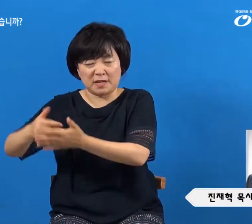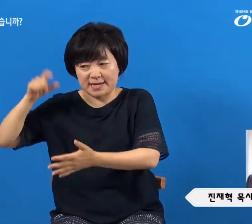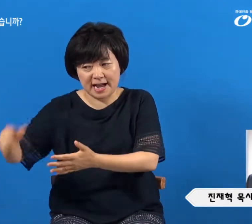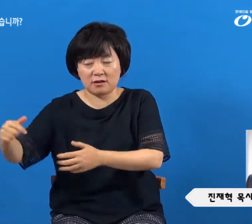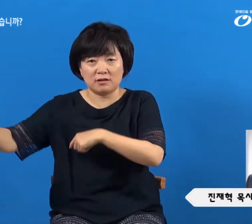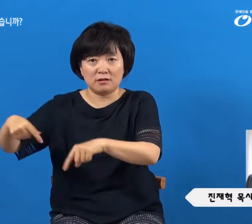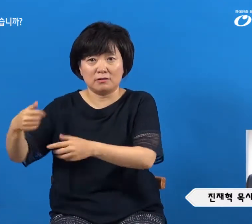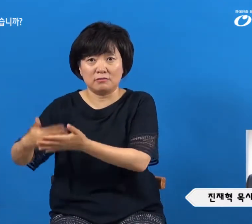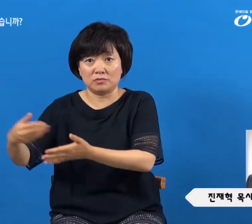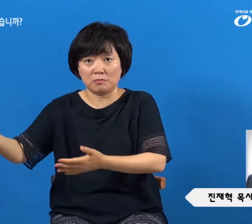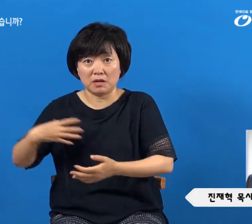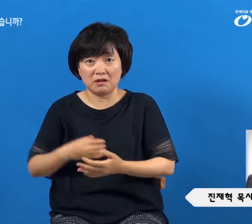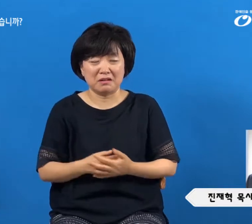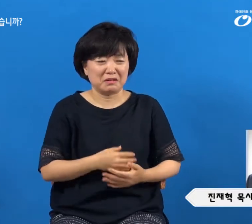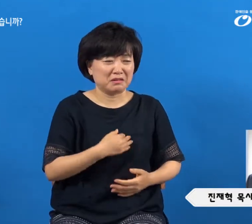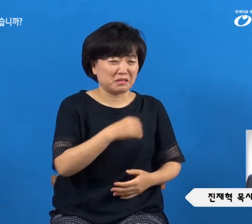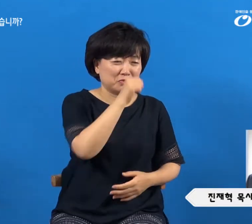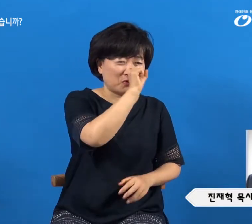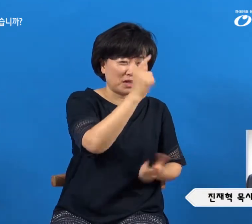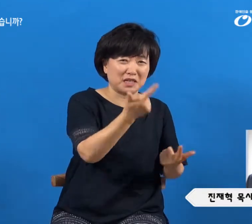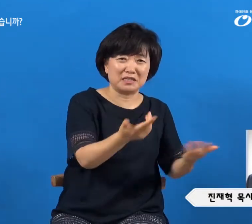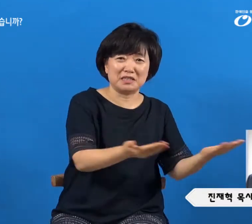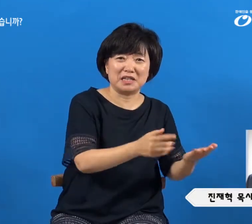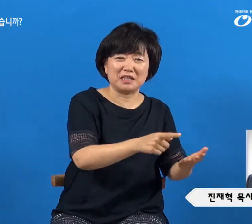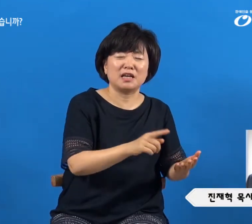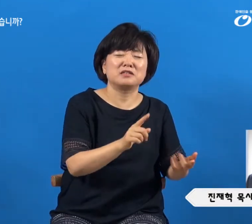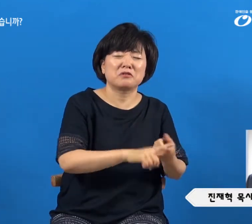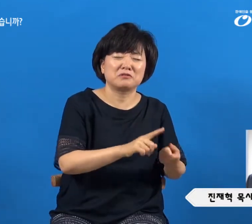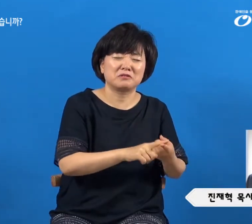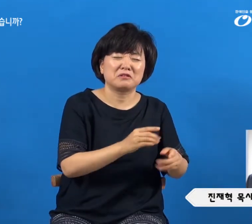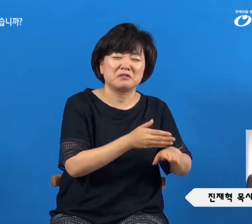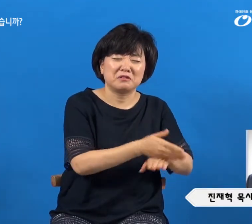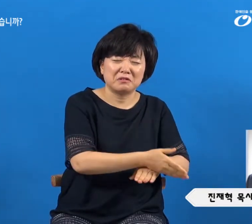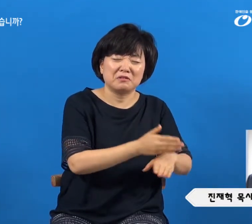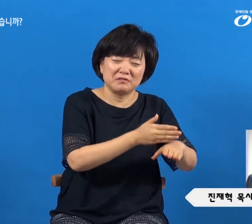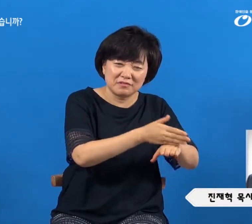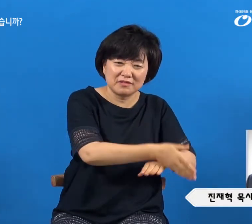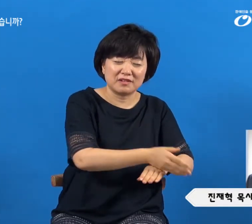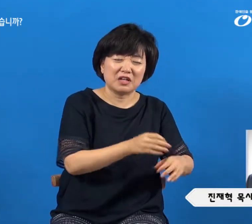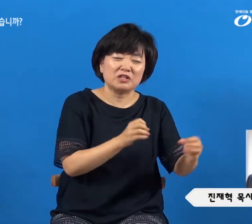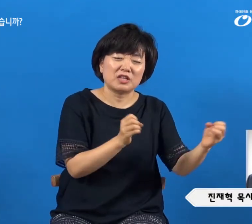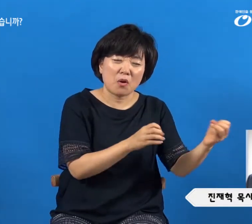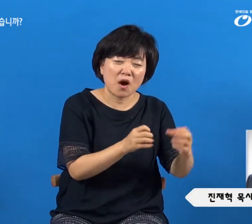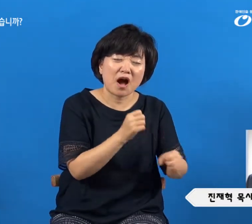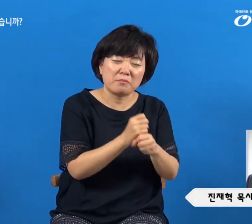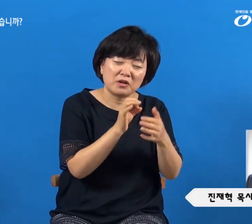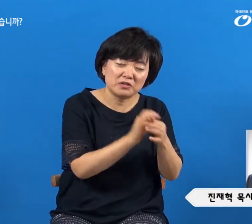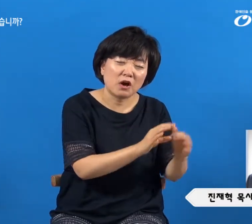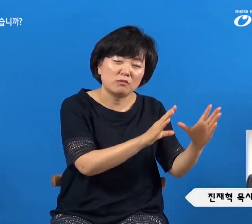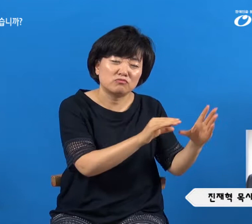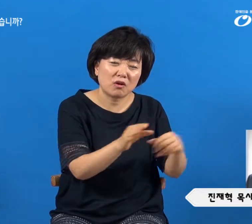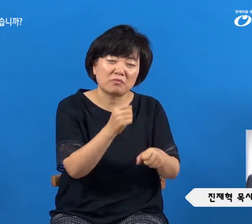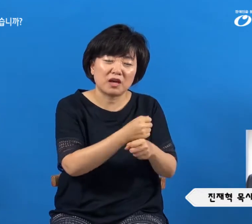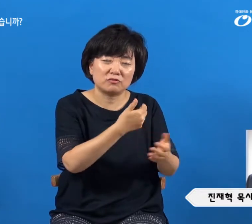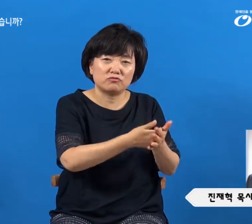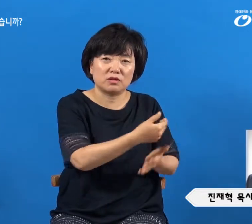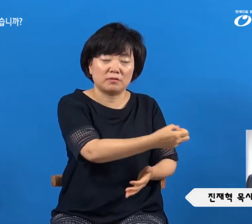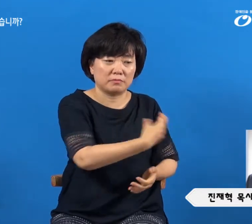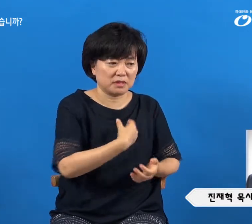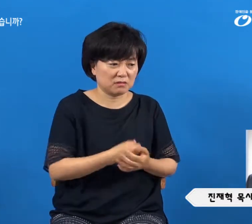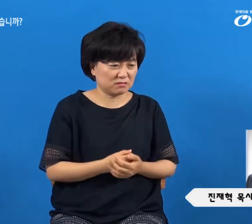당신이 좋아하지 않는 일에는 천천히 가야 합니다. 대화하면서 가야 합니다. 결국은